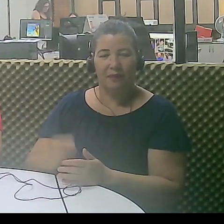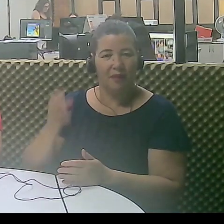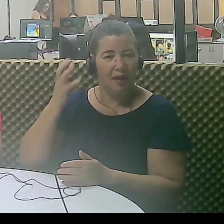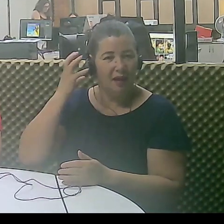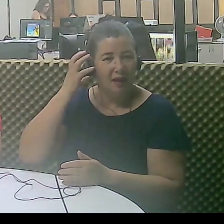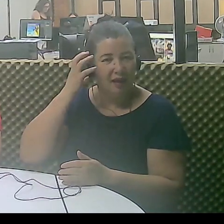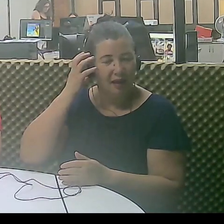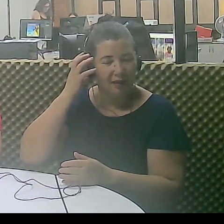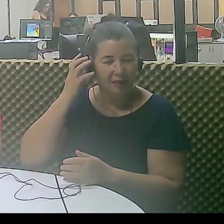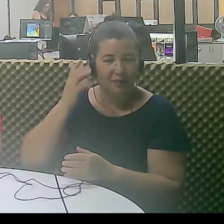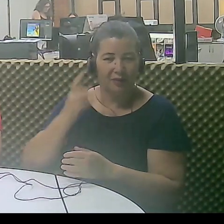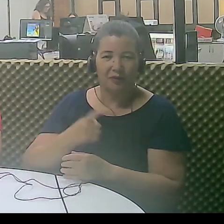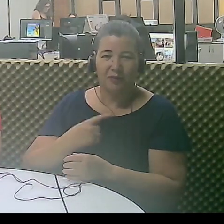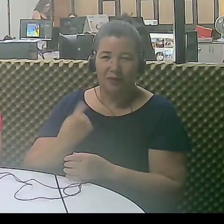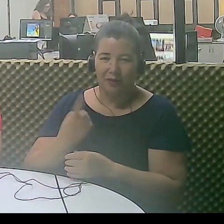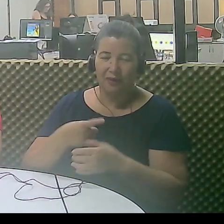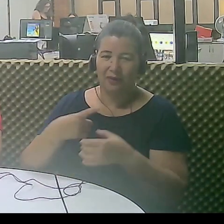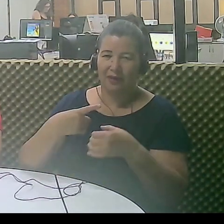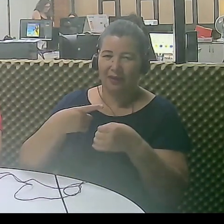Rádio Nossa Cidade.